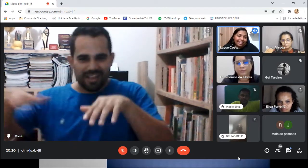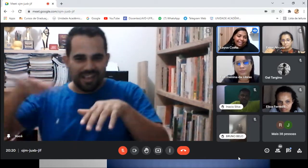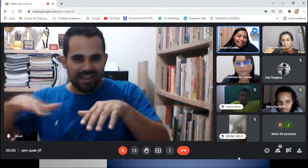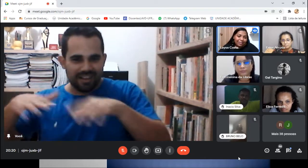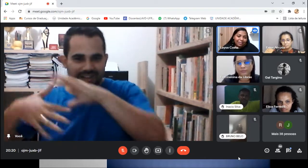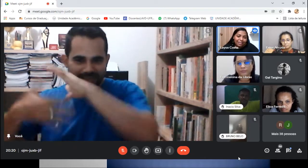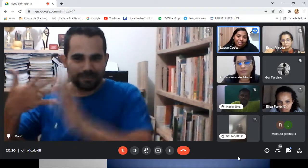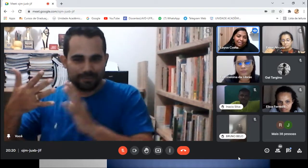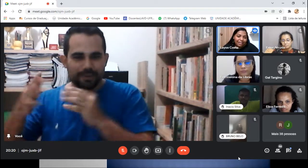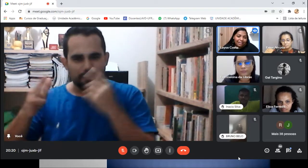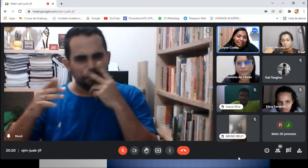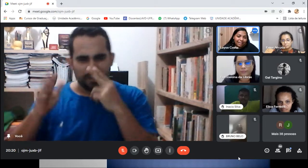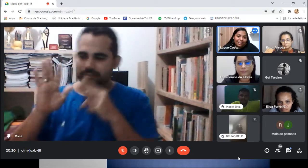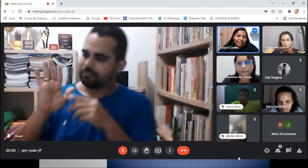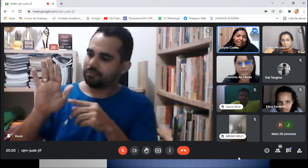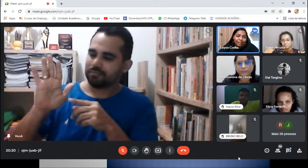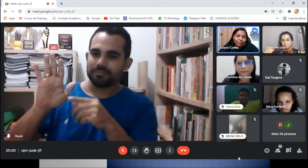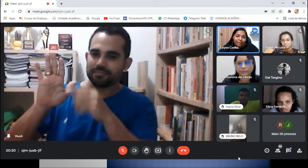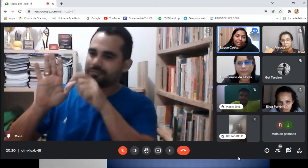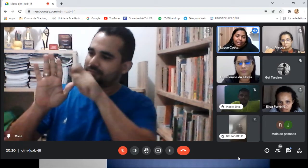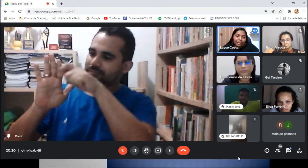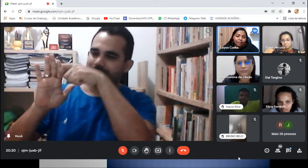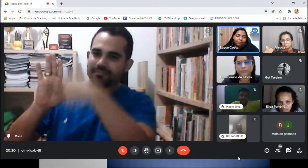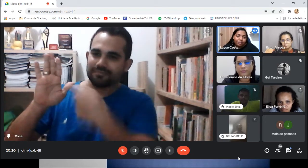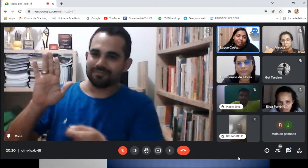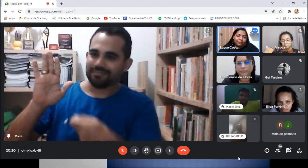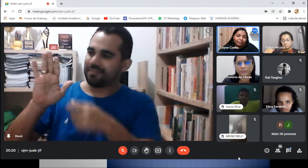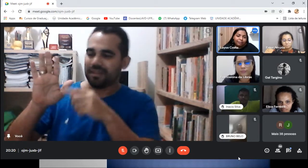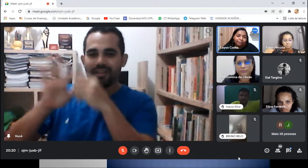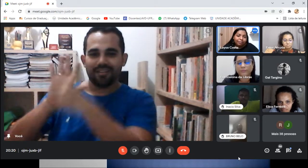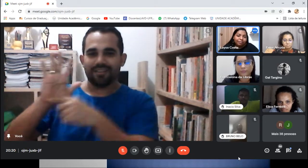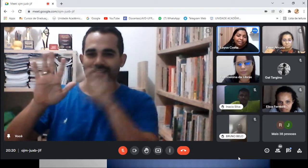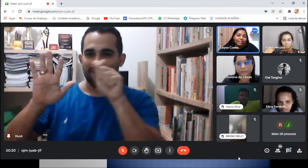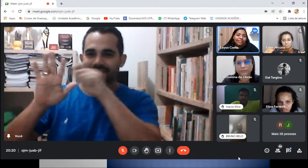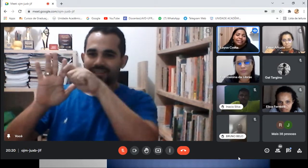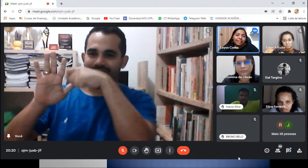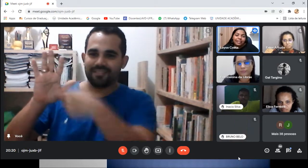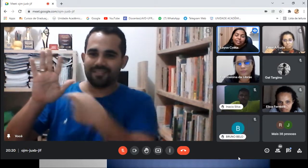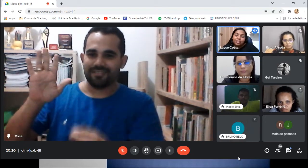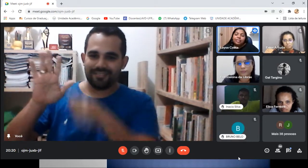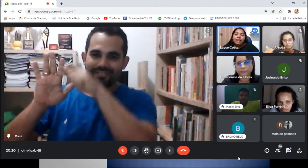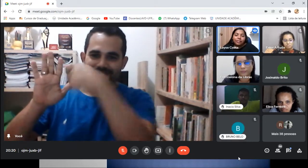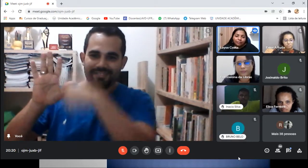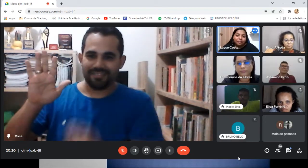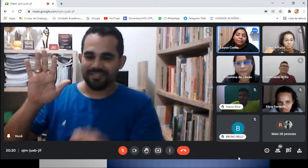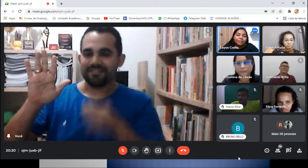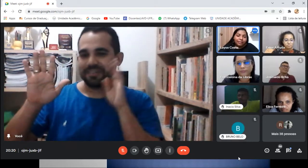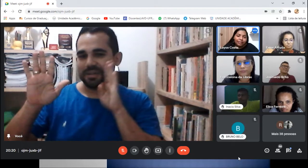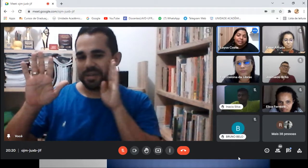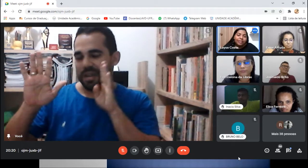eu não conhecia. Em Libras, né? Alofone. Seria este sinal.